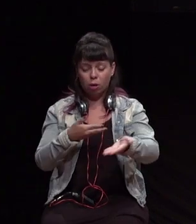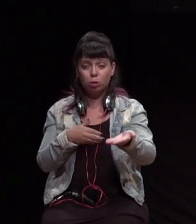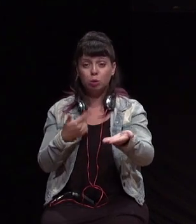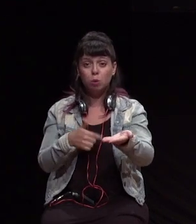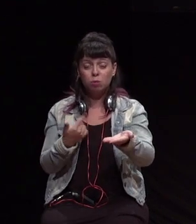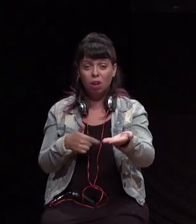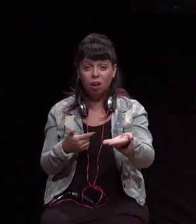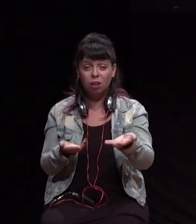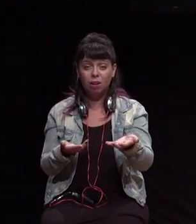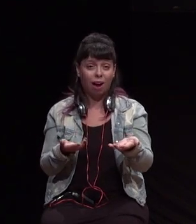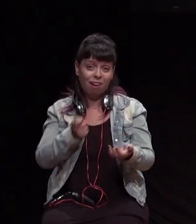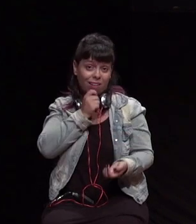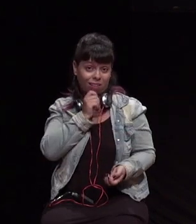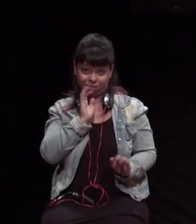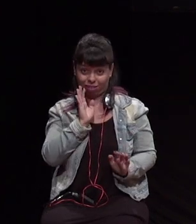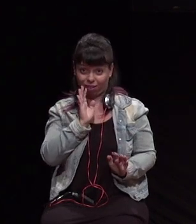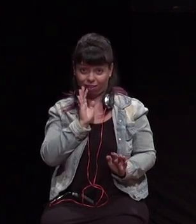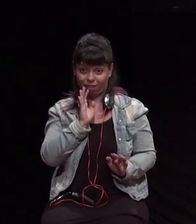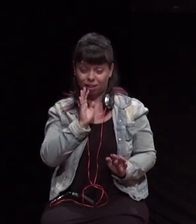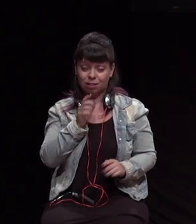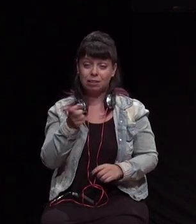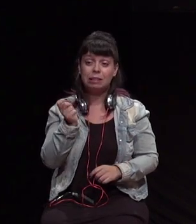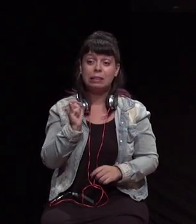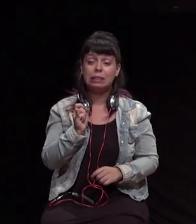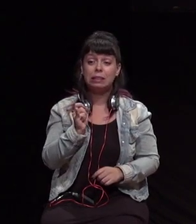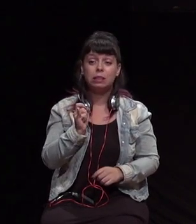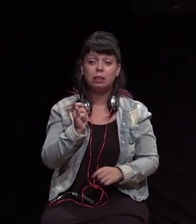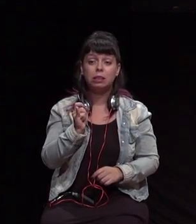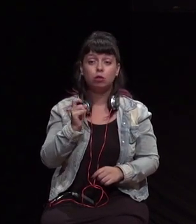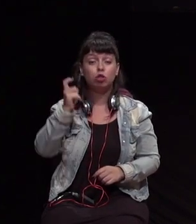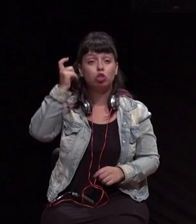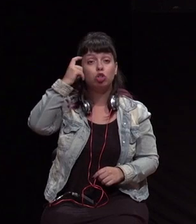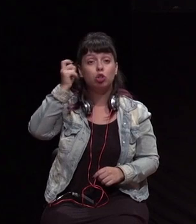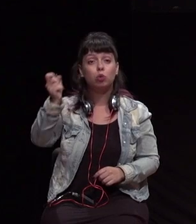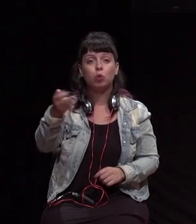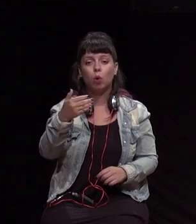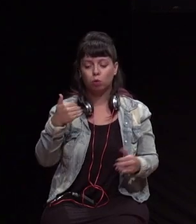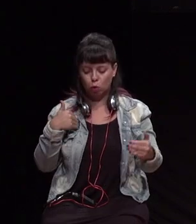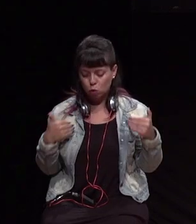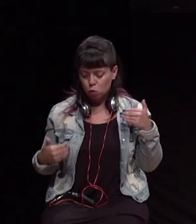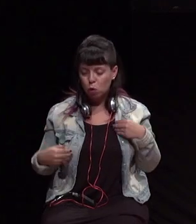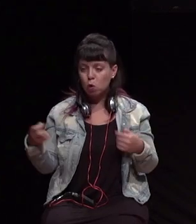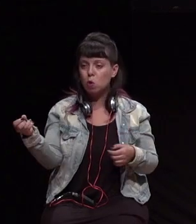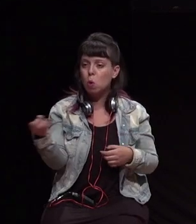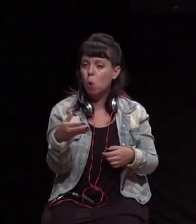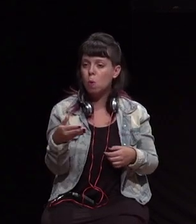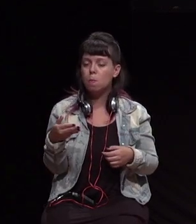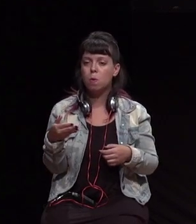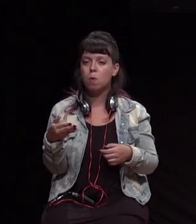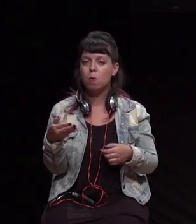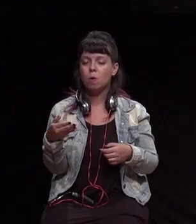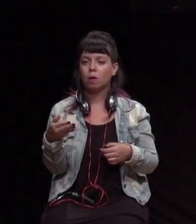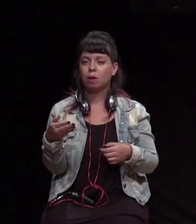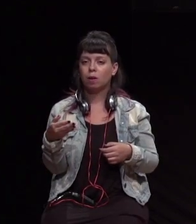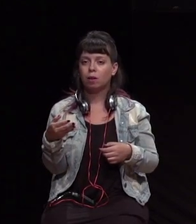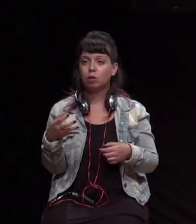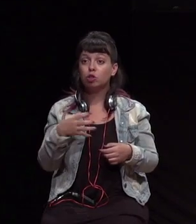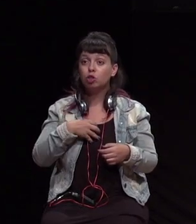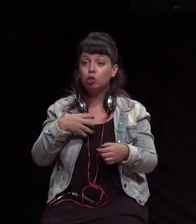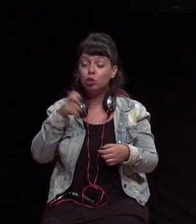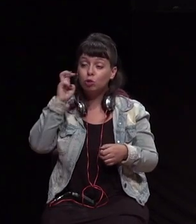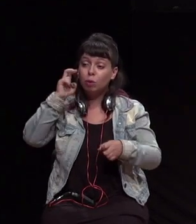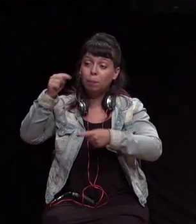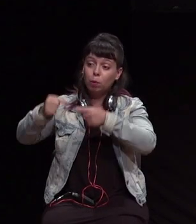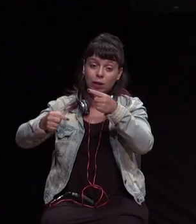feita ainda, né, se novos modos de pensar, novos corpos, novas agências políticas não passarem efetivamente a